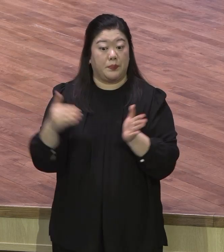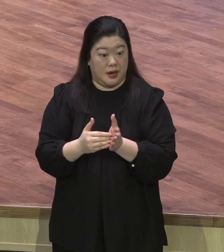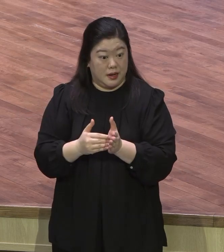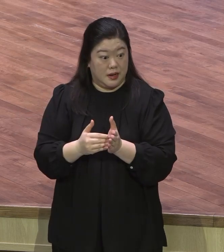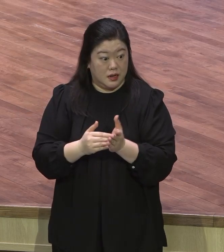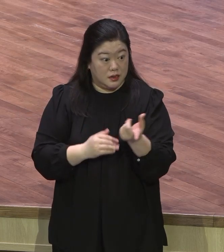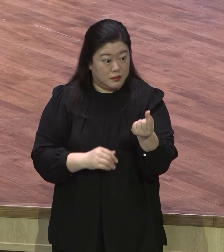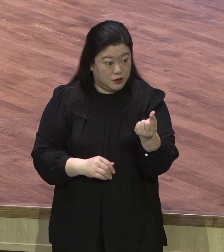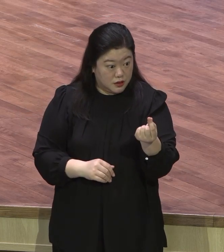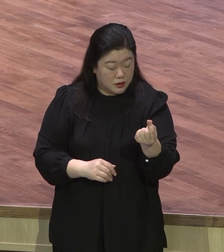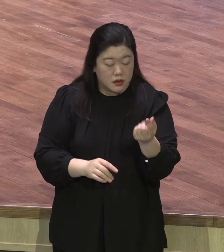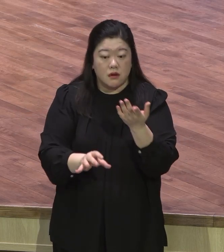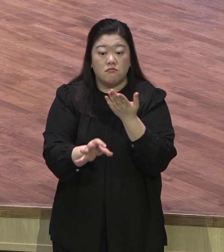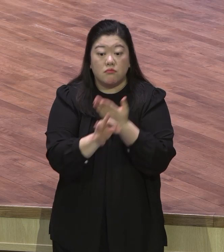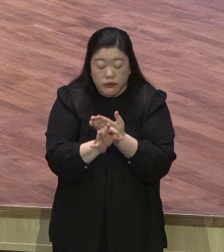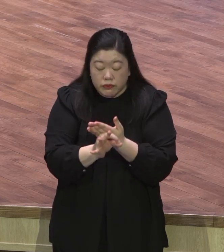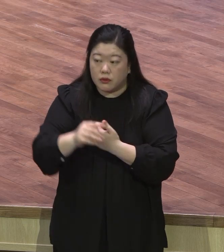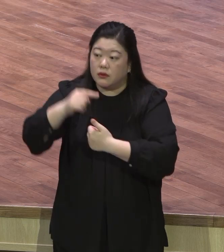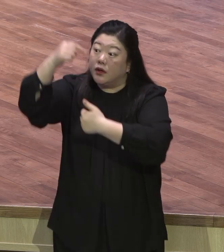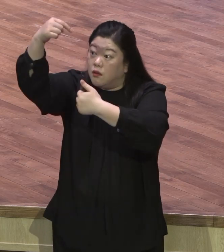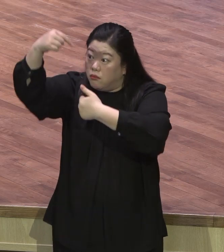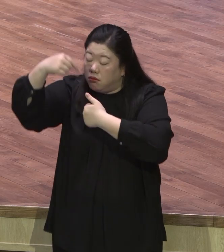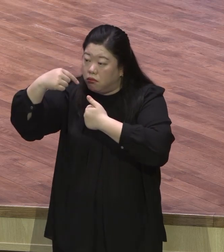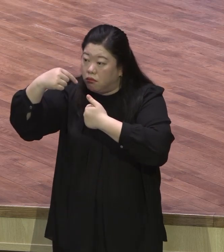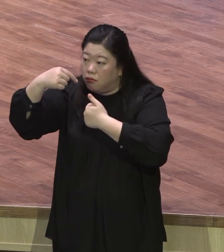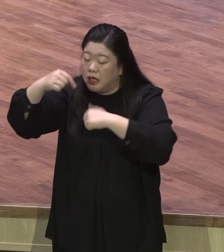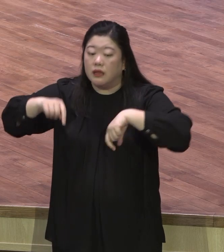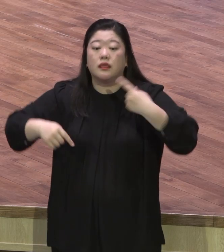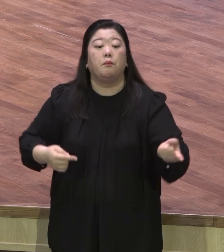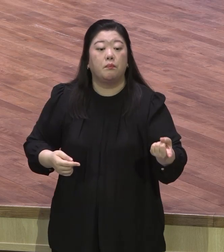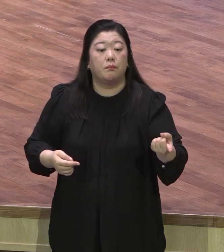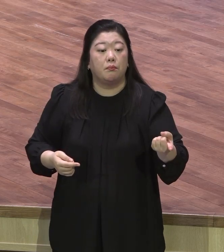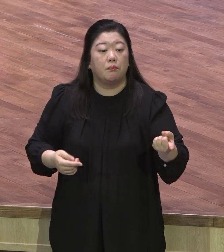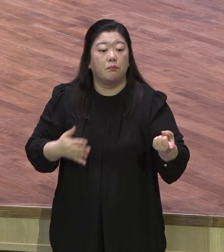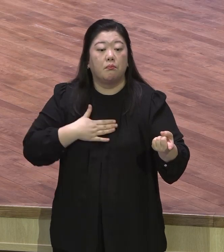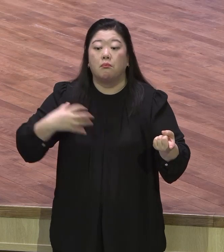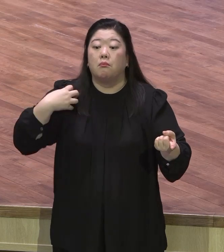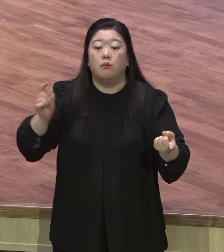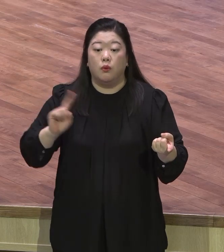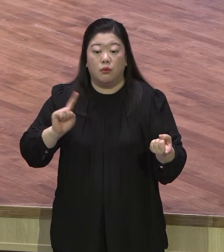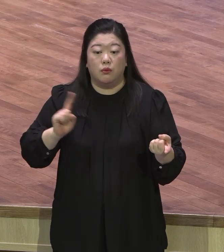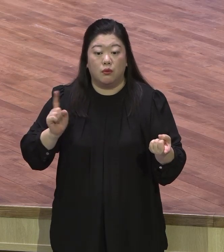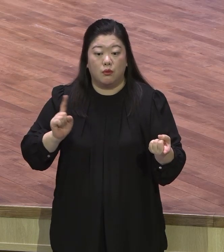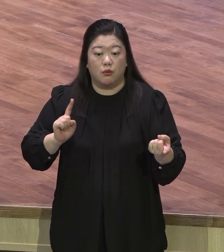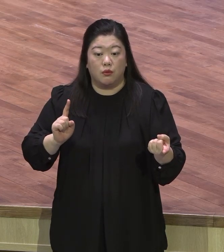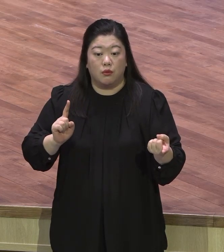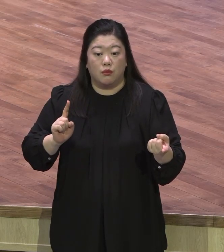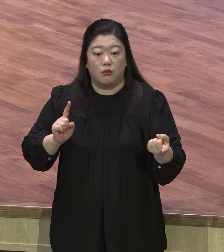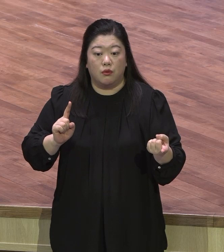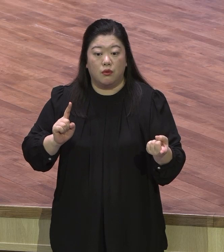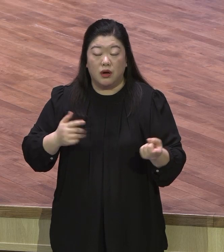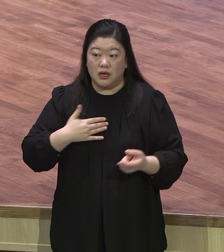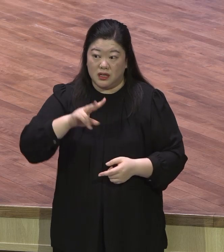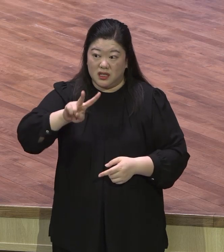그렇다면 우리가 어떻게 해요 자 2, 3, 7 나라를 나가야 됩니까